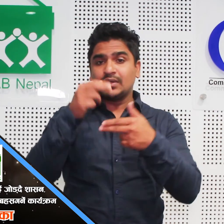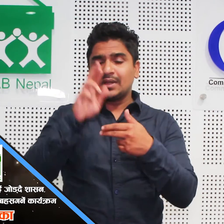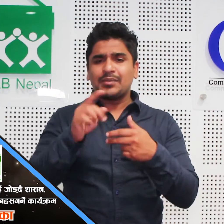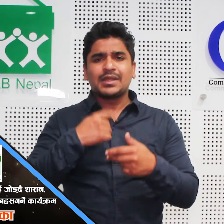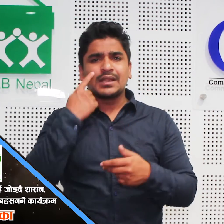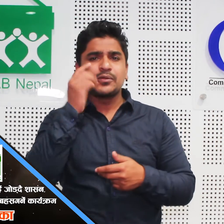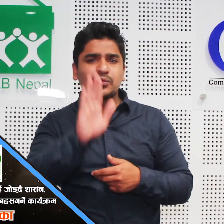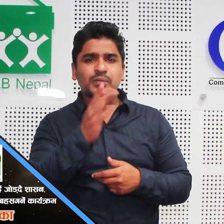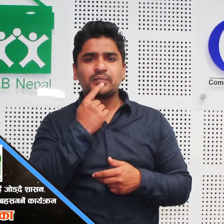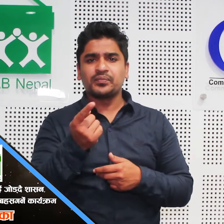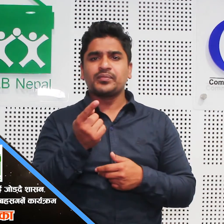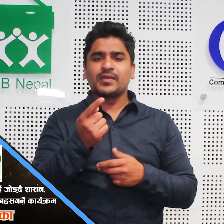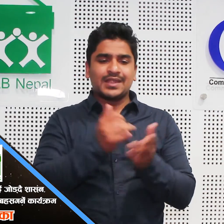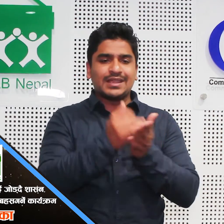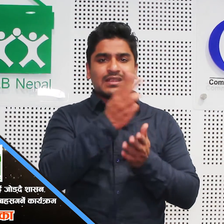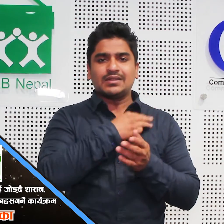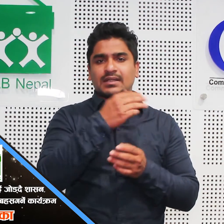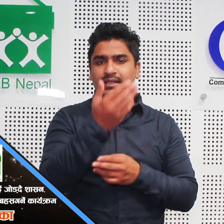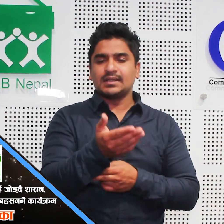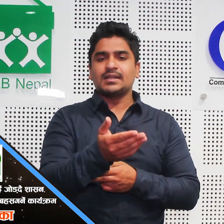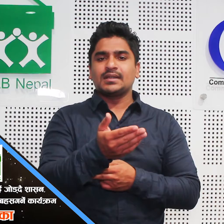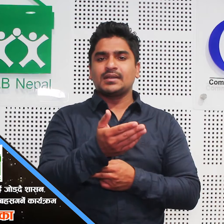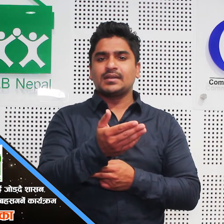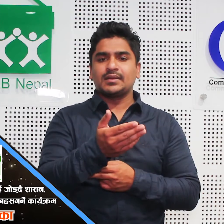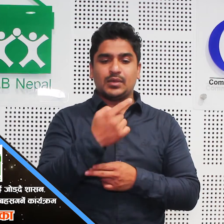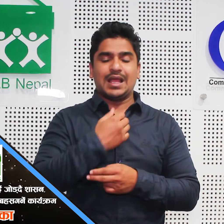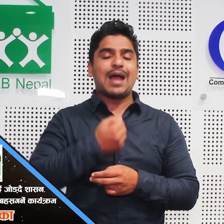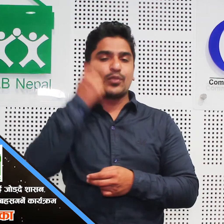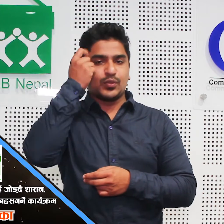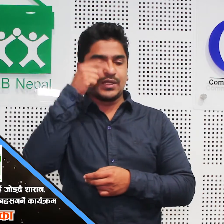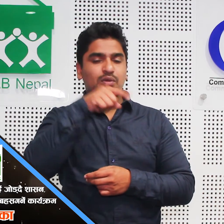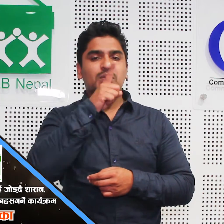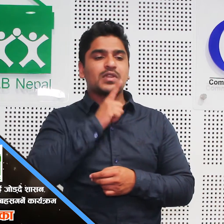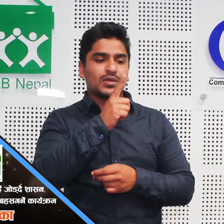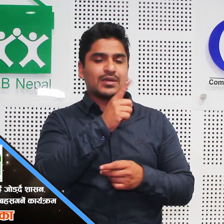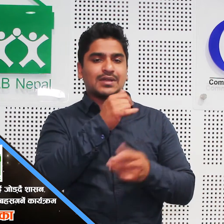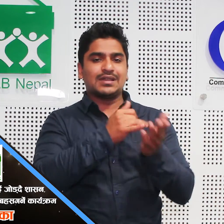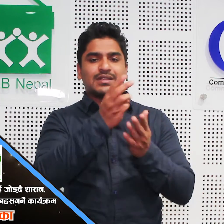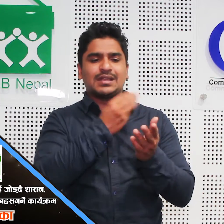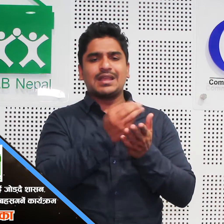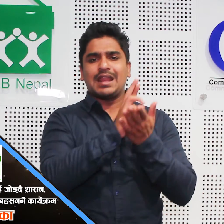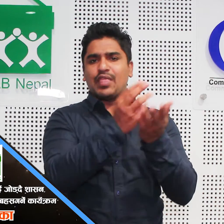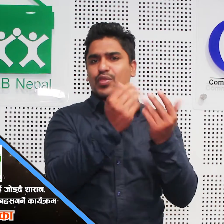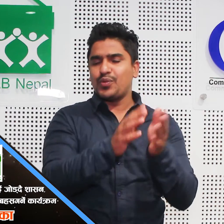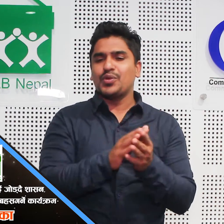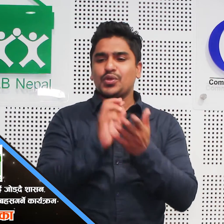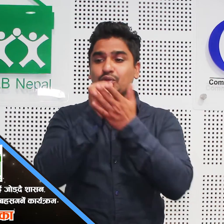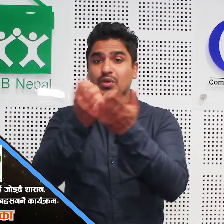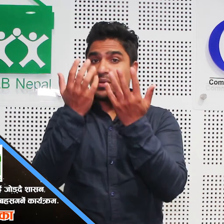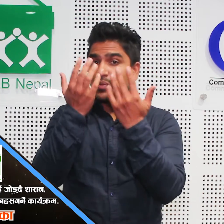भने कृषकलाई चाहिँ मैले आफ्नो बुझाइ चाहिँ यो वर्ष एउटा कृषकलाई के राहत दियो सहयोग गर्यो अनि अब अर्को